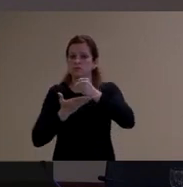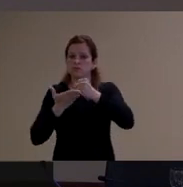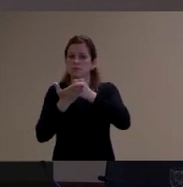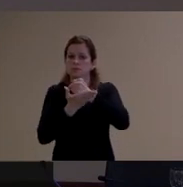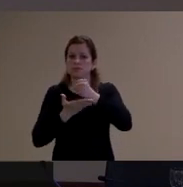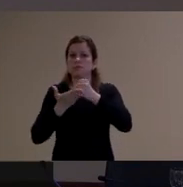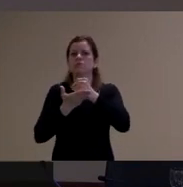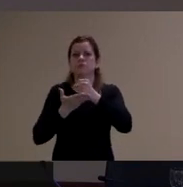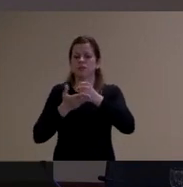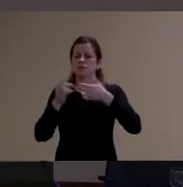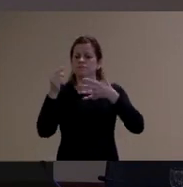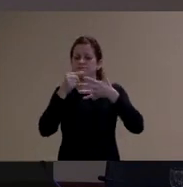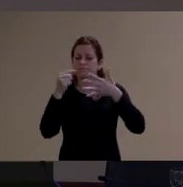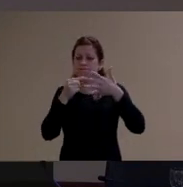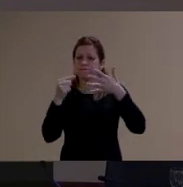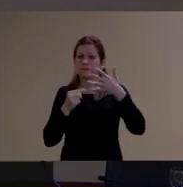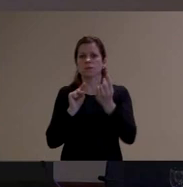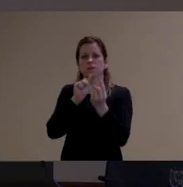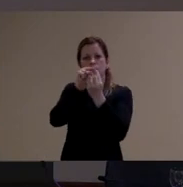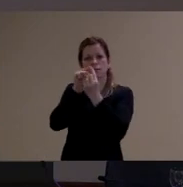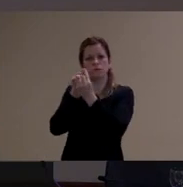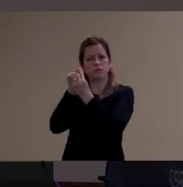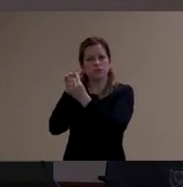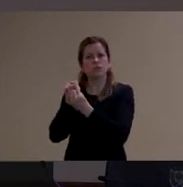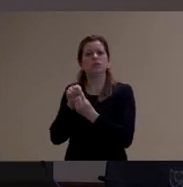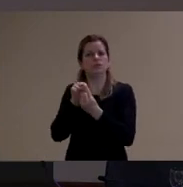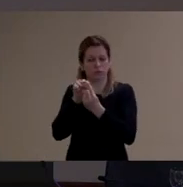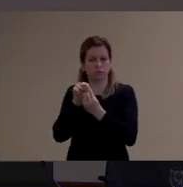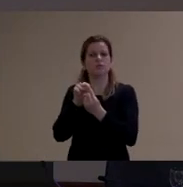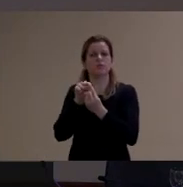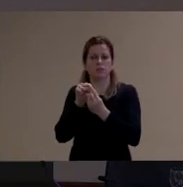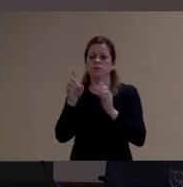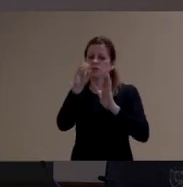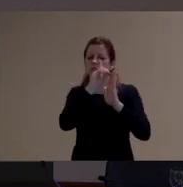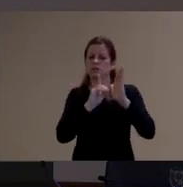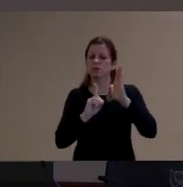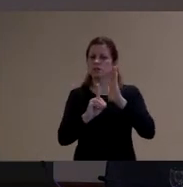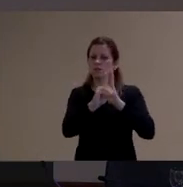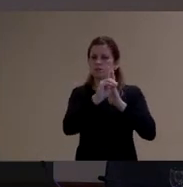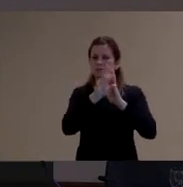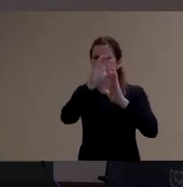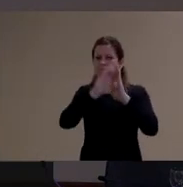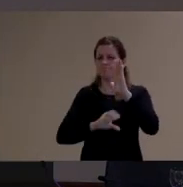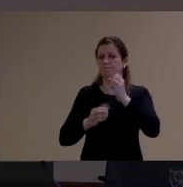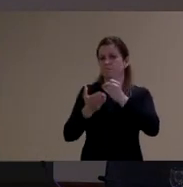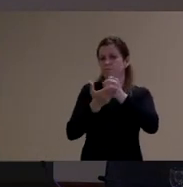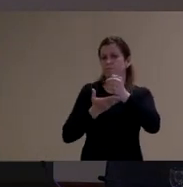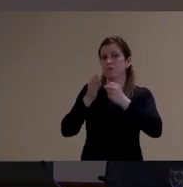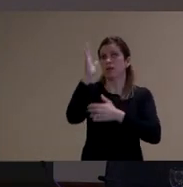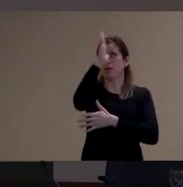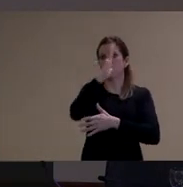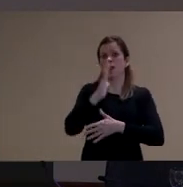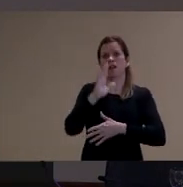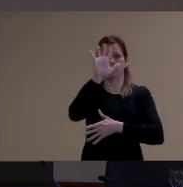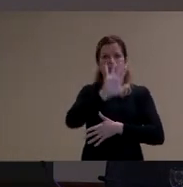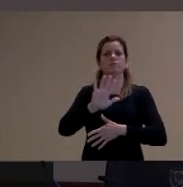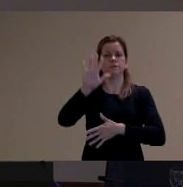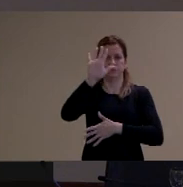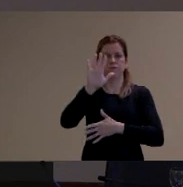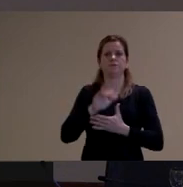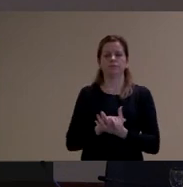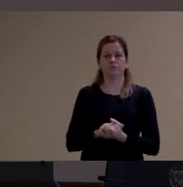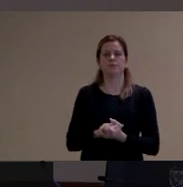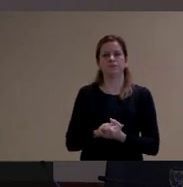Então os princípios e objetivos definidos nas diretrizes curriculares nacionais e aqui nós já